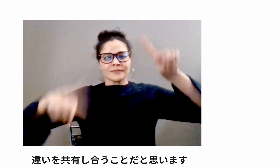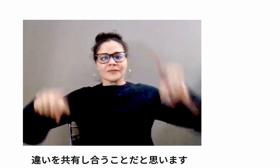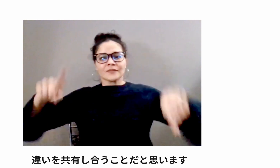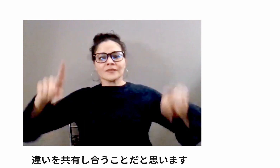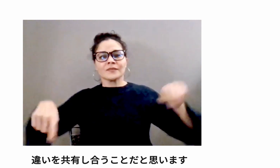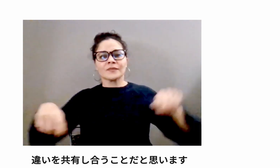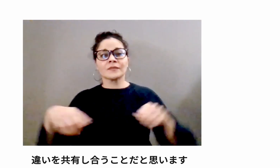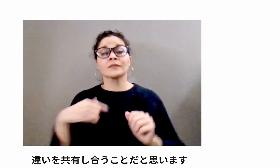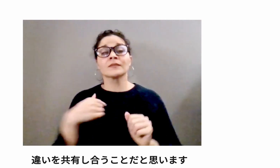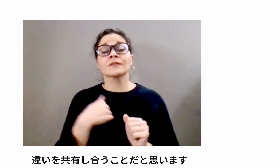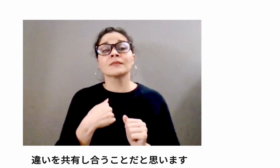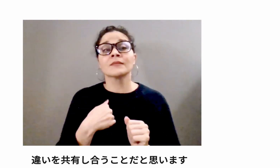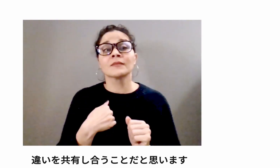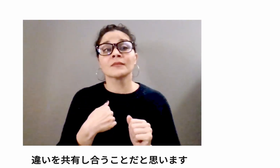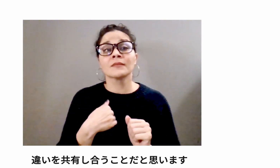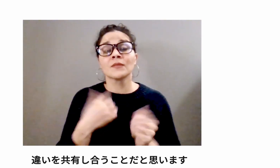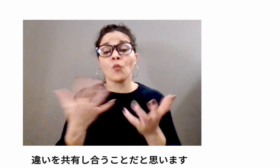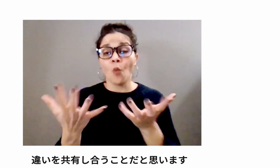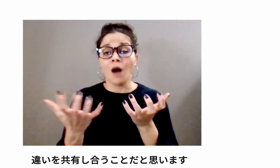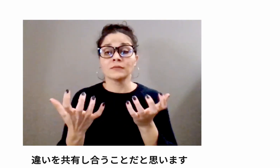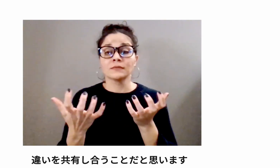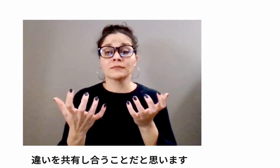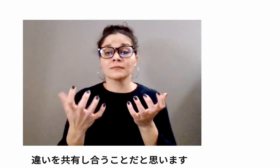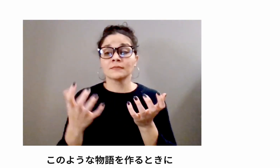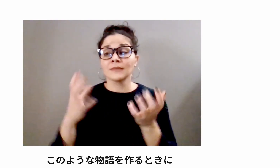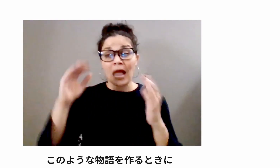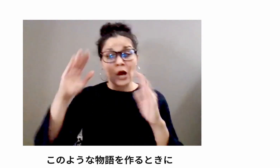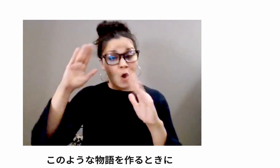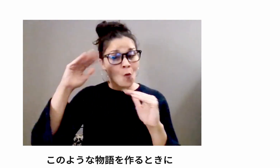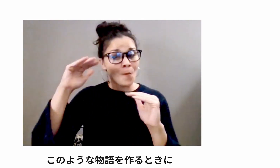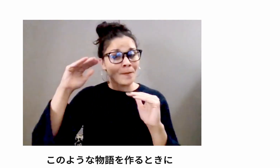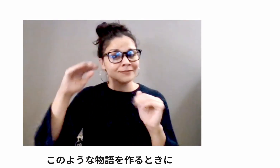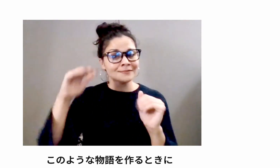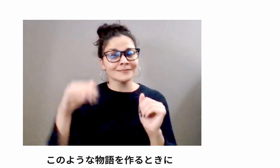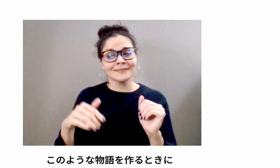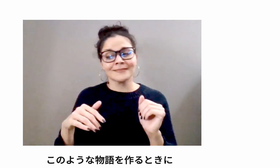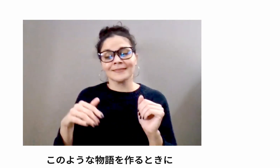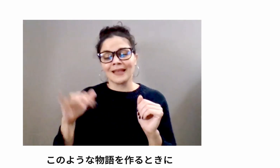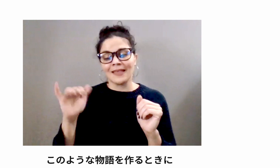性をシェアするということがとても大切だと思うんですね。私が望んでいることは